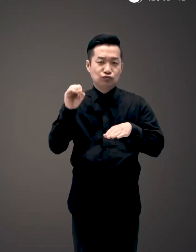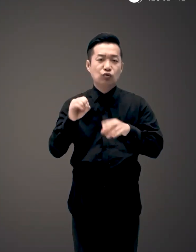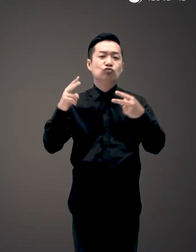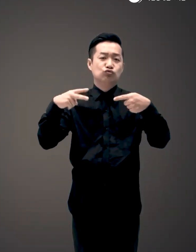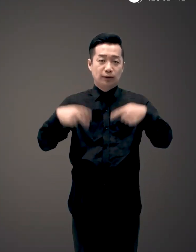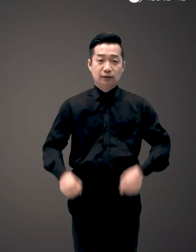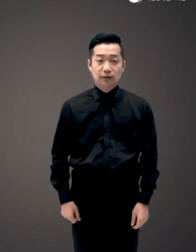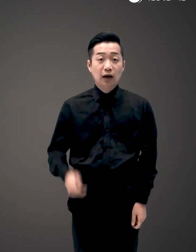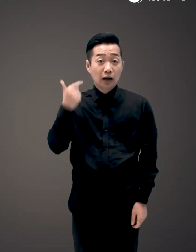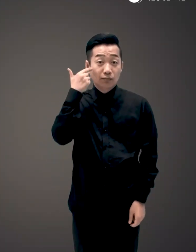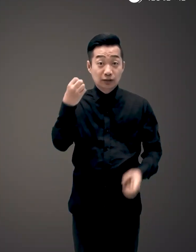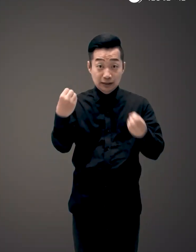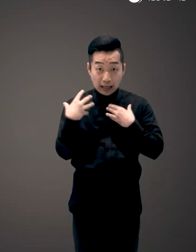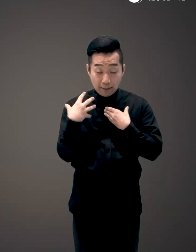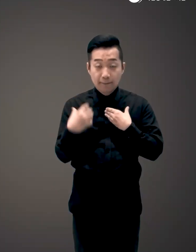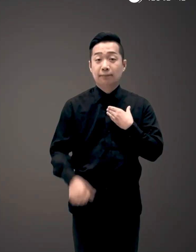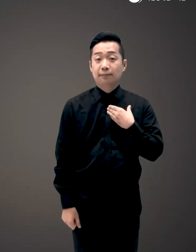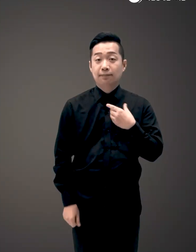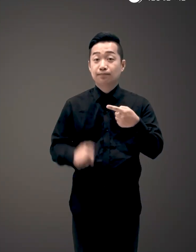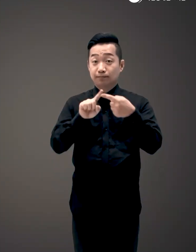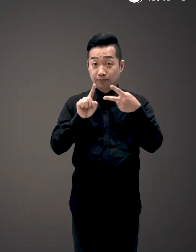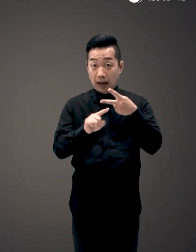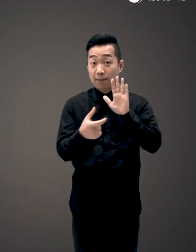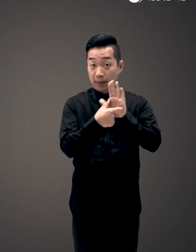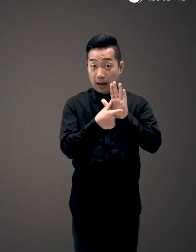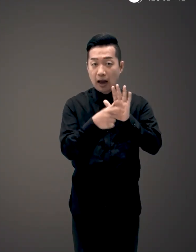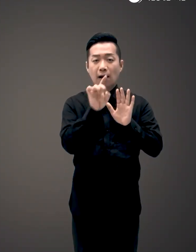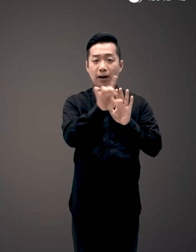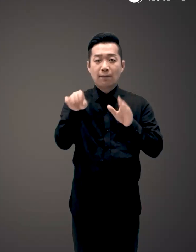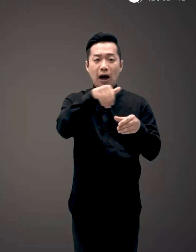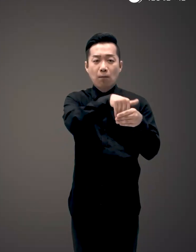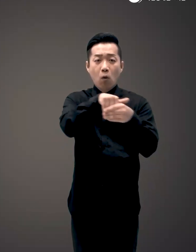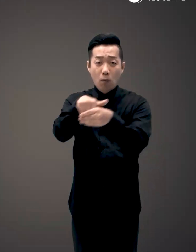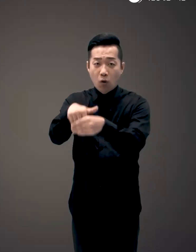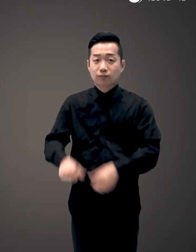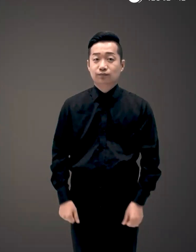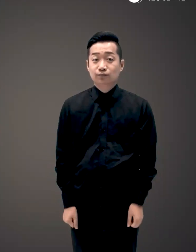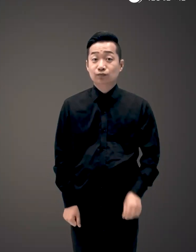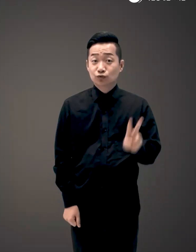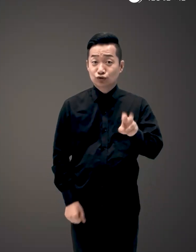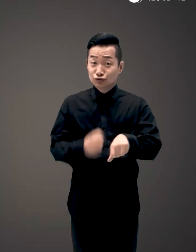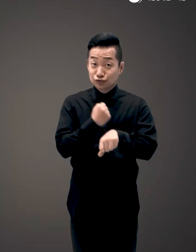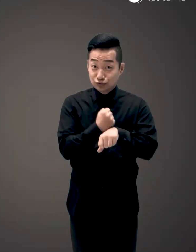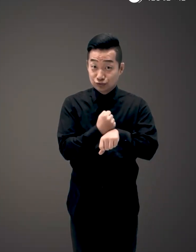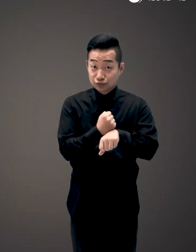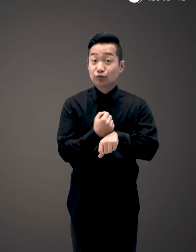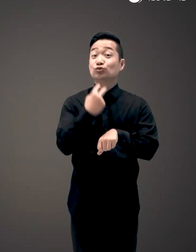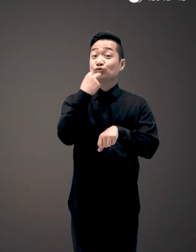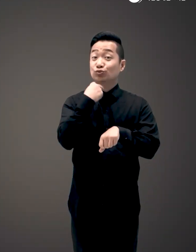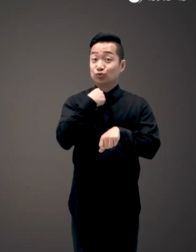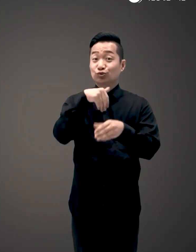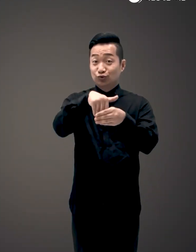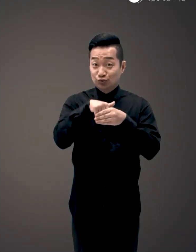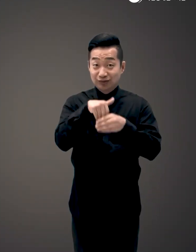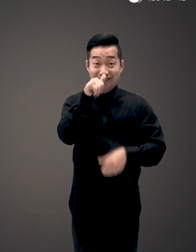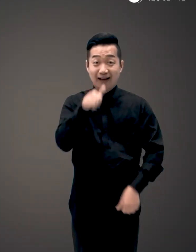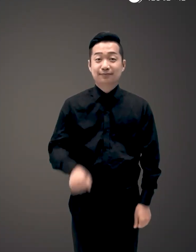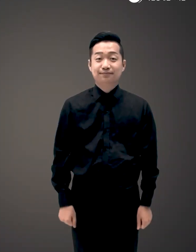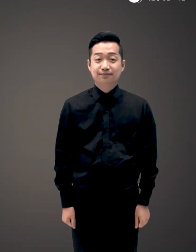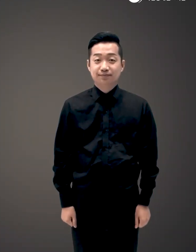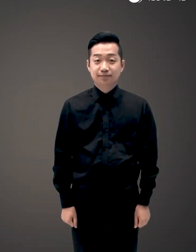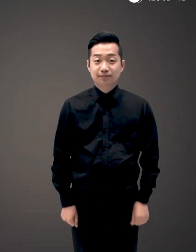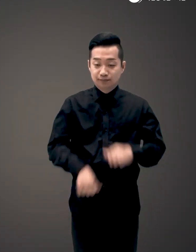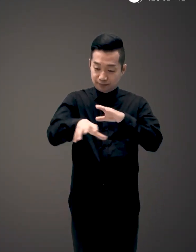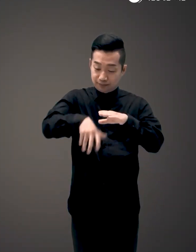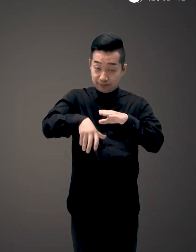돼요. 그러니까 설문지 작성하신 분 그리고 게시물로 올려주신 분에게 각각 한 표씩 드려서 둘 다 하신 분들은 표가 2개가